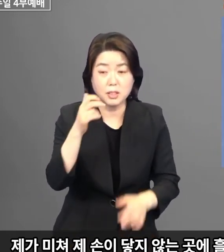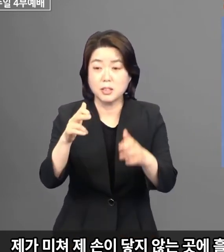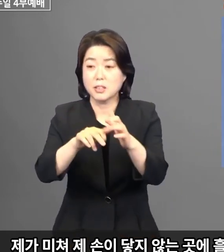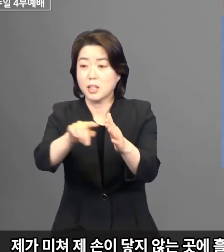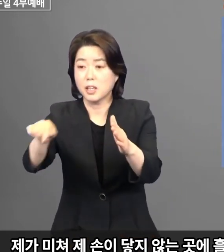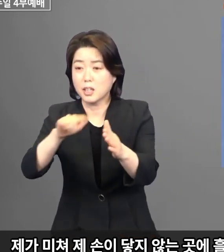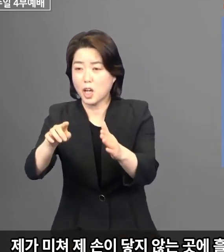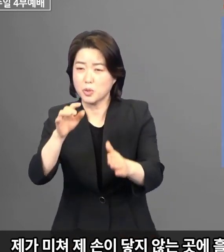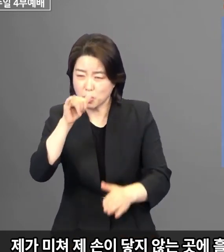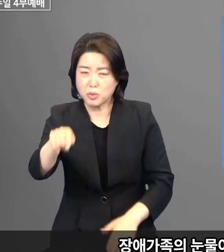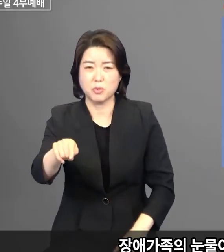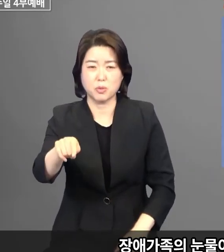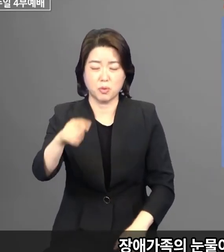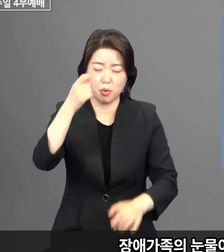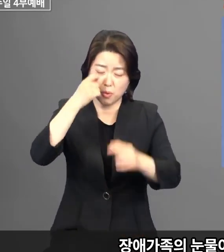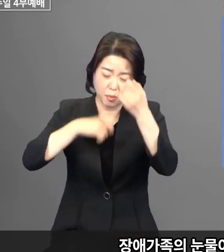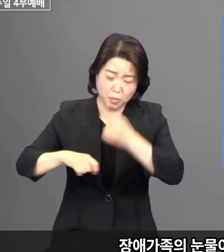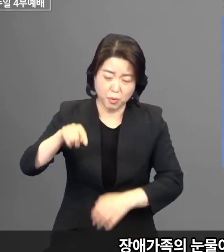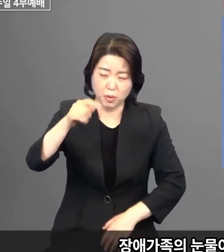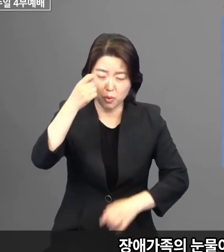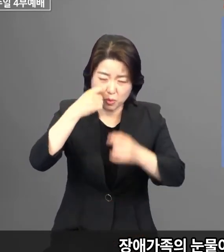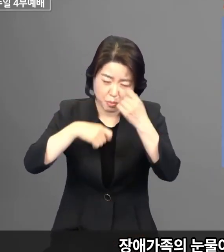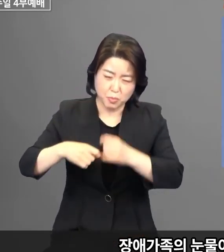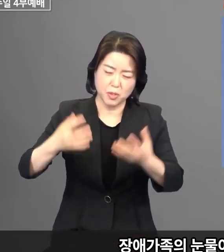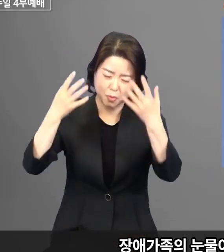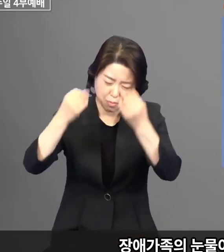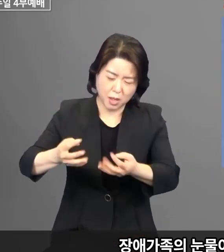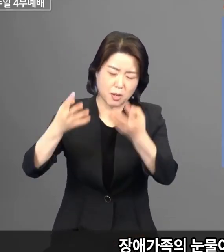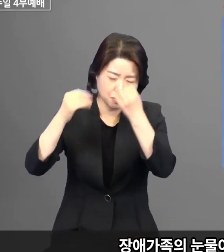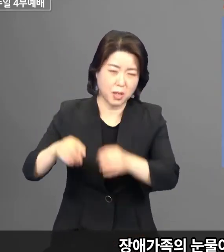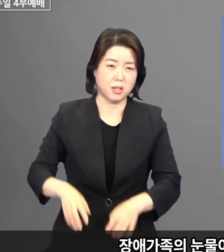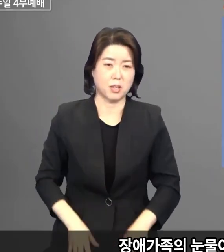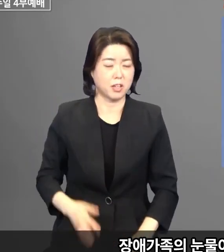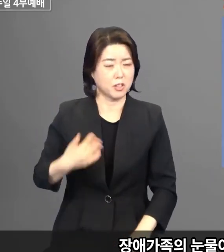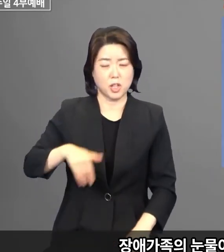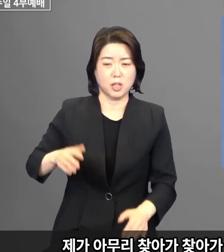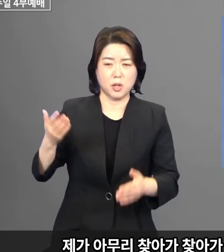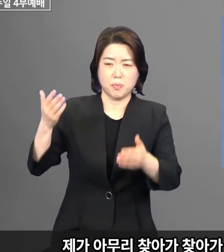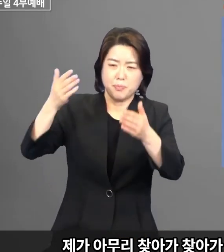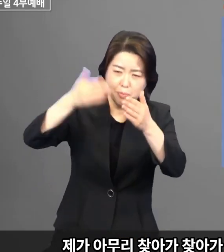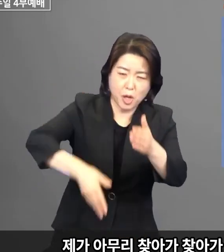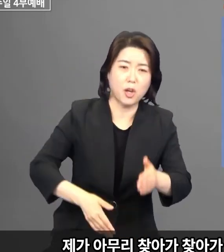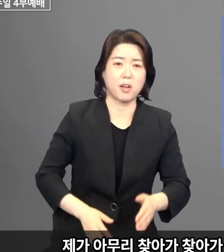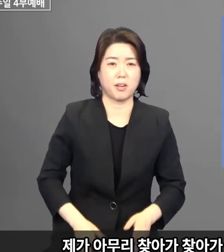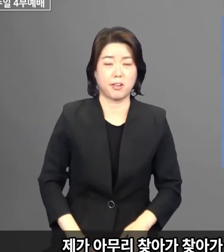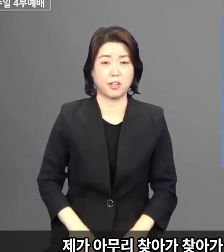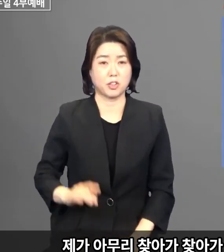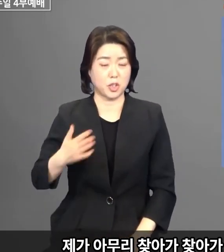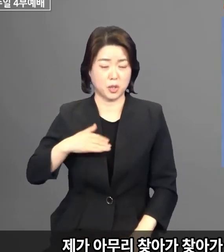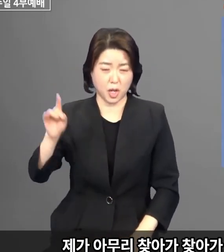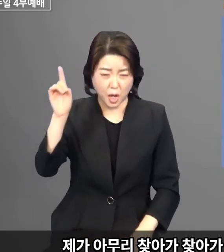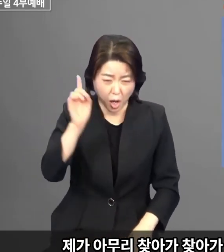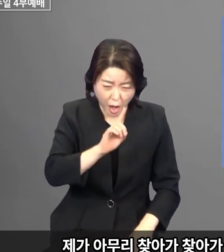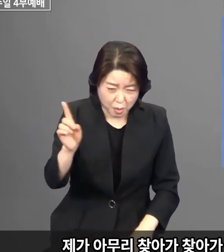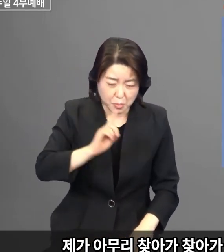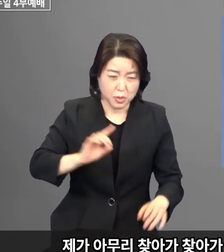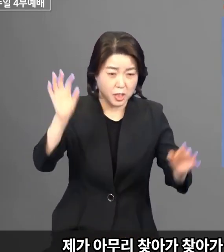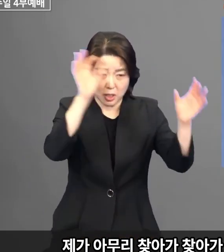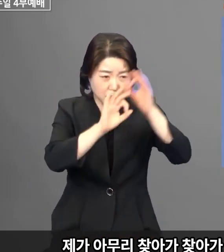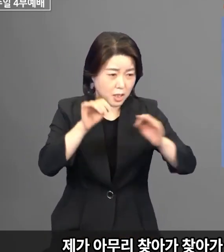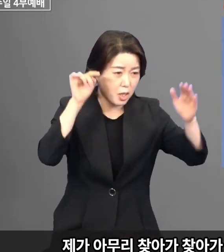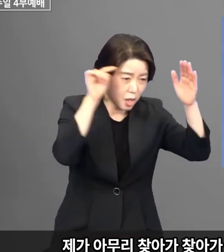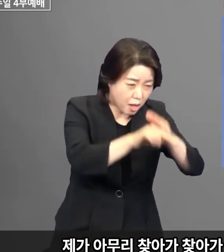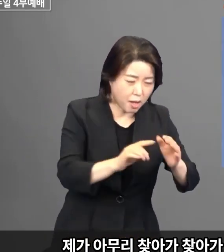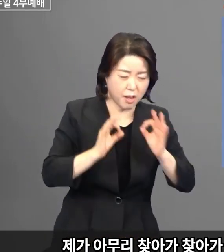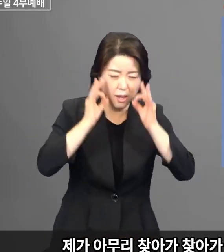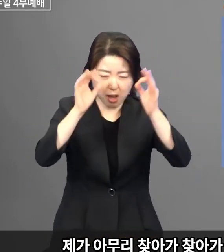가족의 꺽꺽거리고 흘리는 장애 가족의 눈물이 너무 많았습니다. 제가 아무리 찾아가 아무리